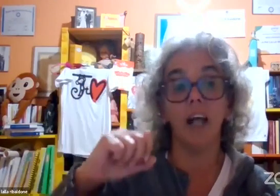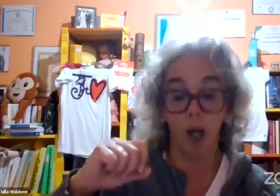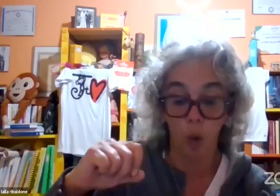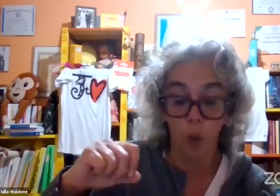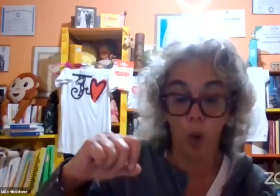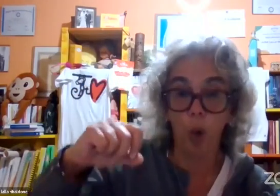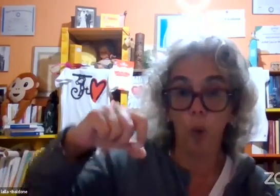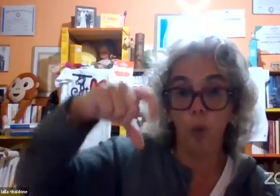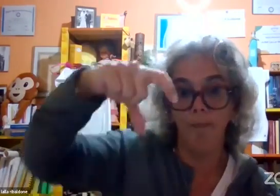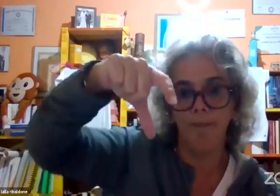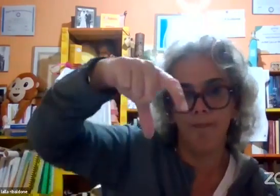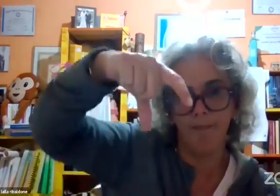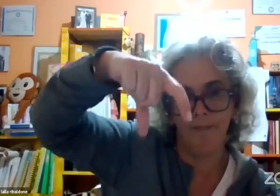Lettera Q.